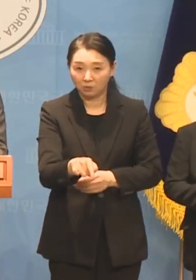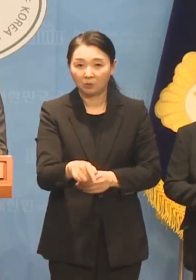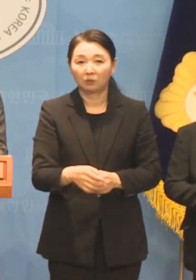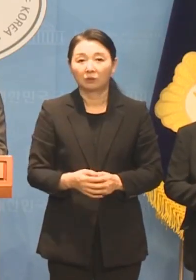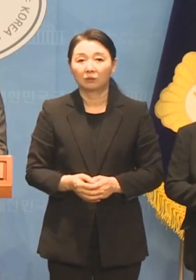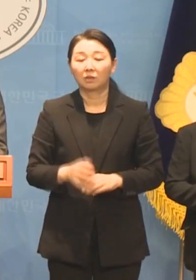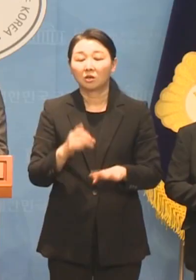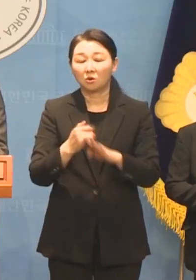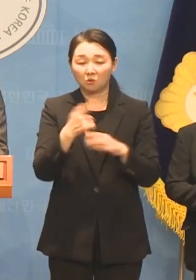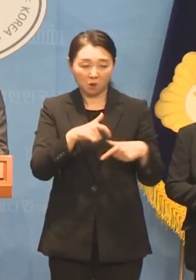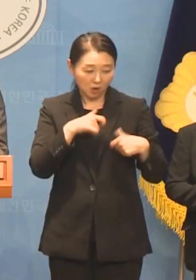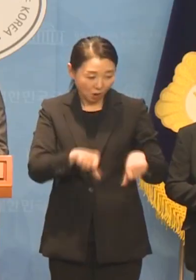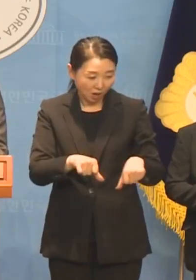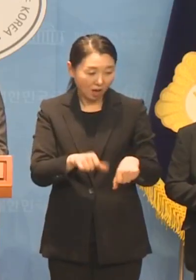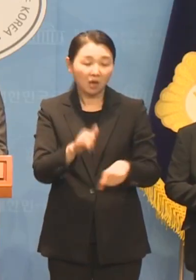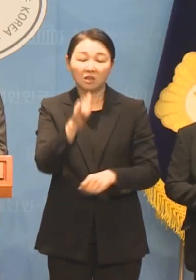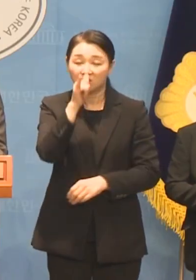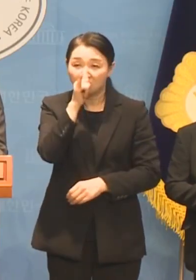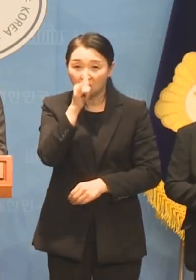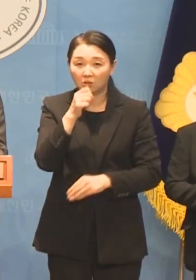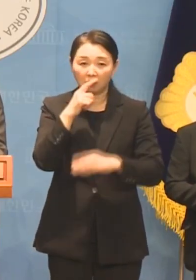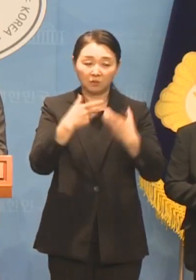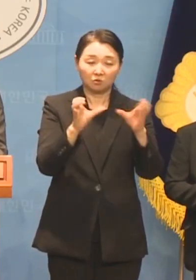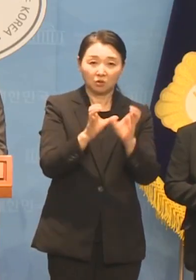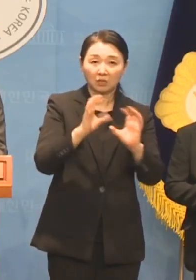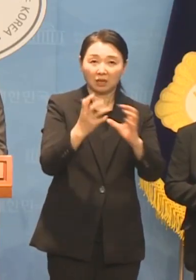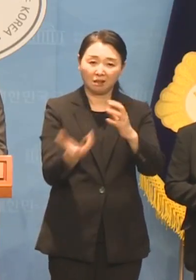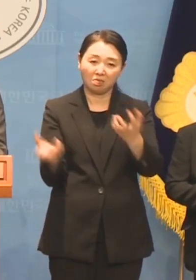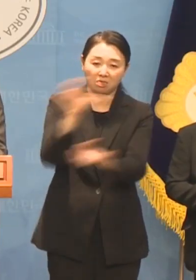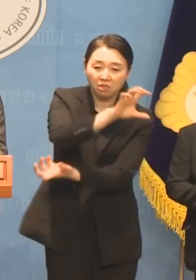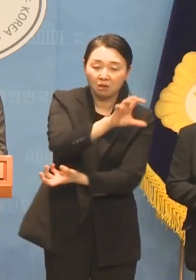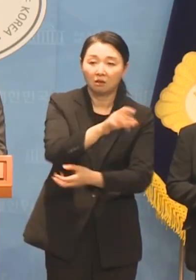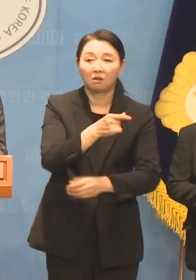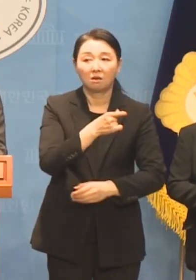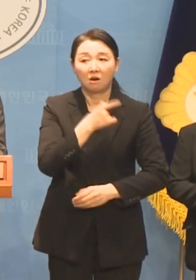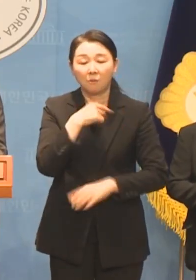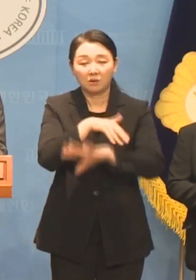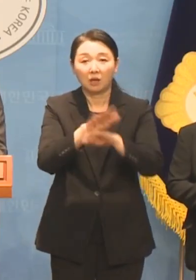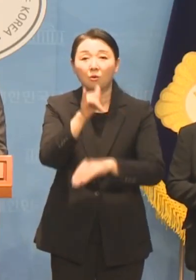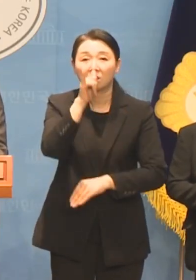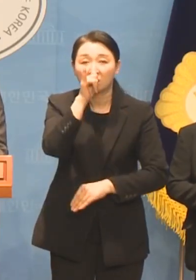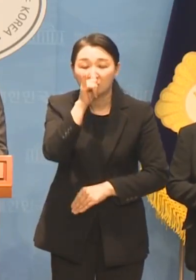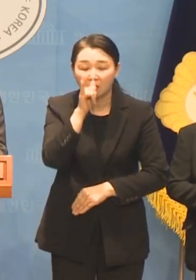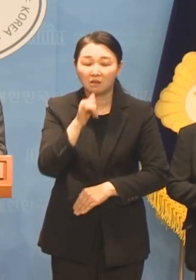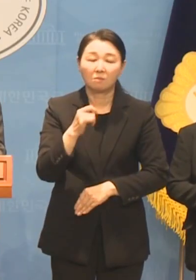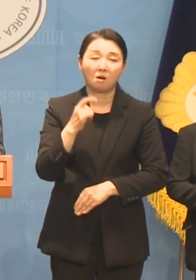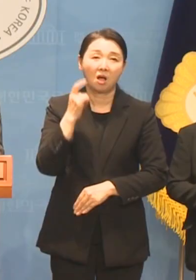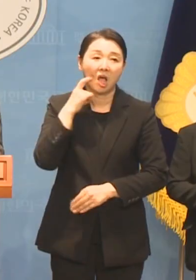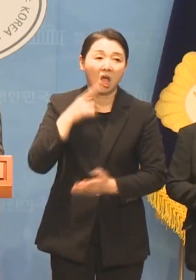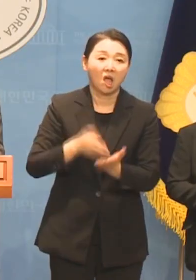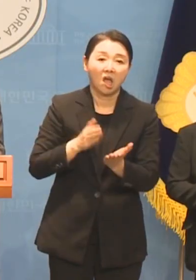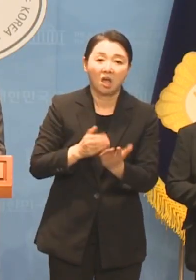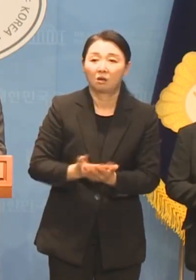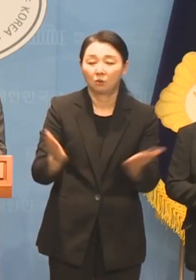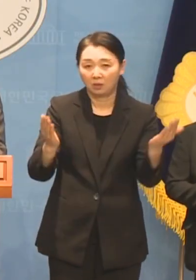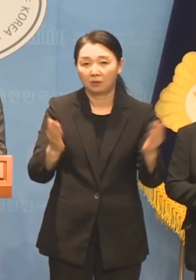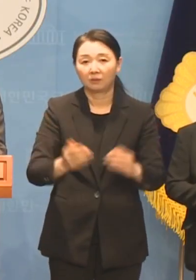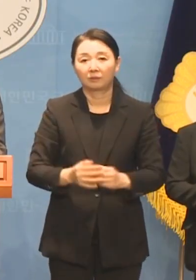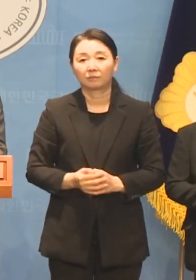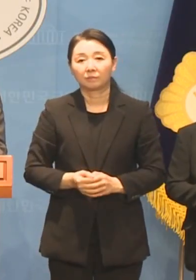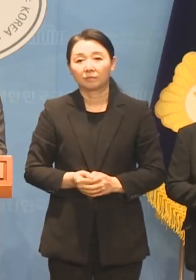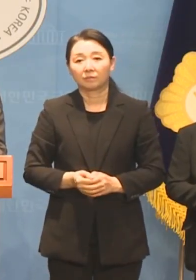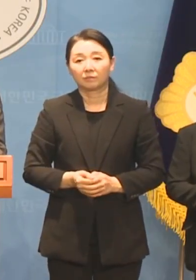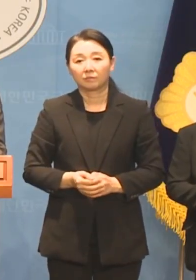표현들로 명예훼손 소지가 매우 크며 민주당이 나라를 뒤집어 엎을 계획을 하고 있다는 등의 심각한 허위사실을 유포하고